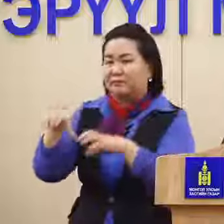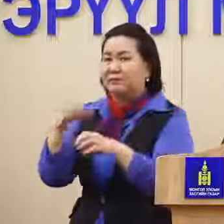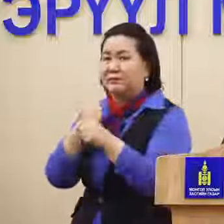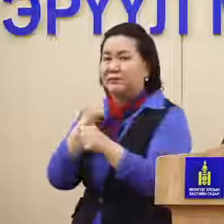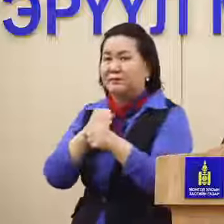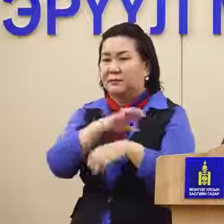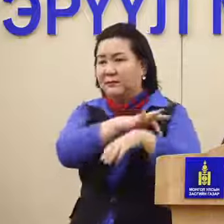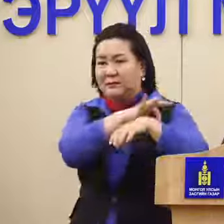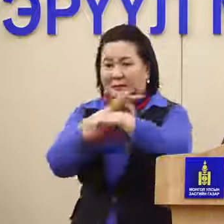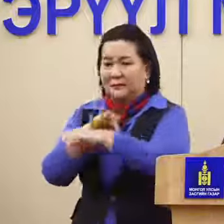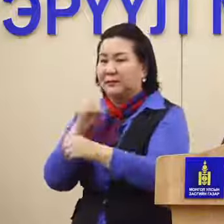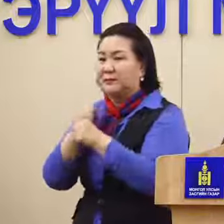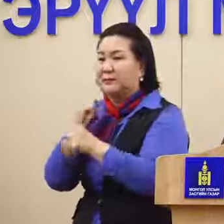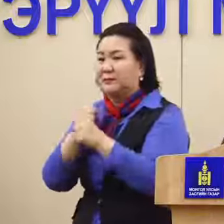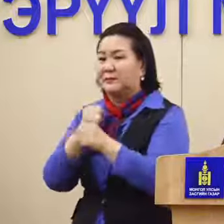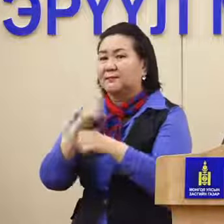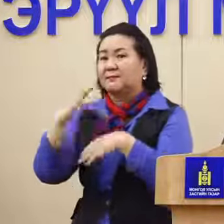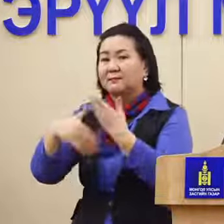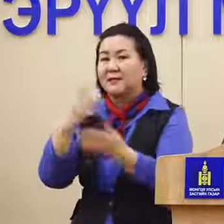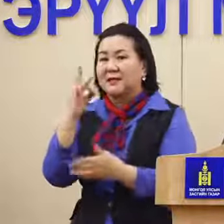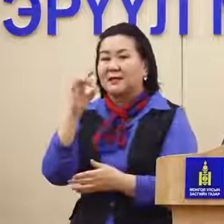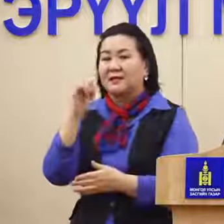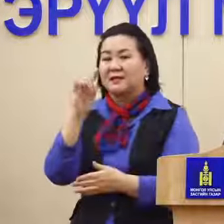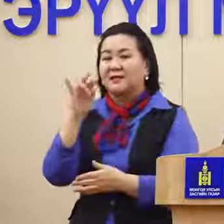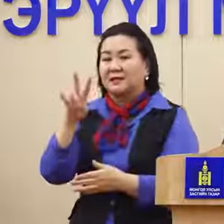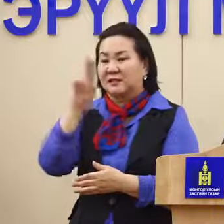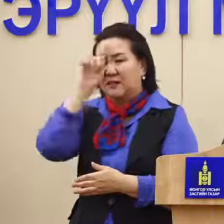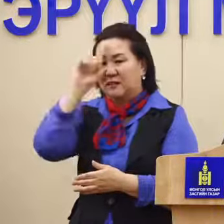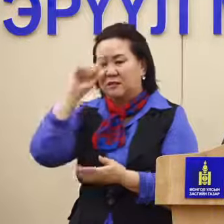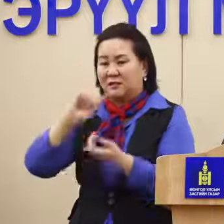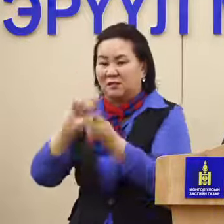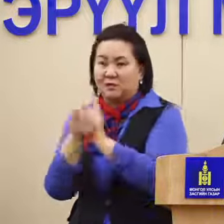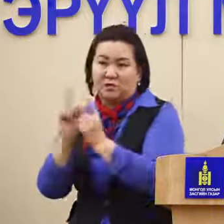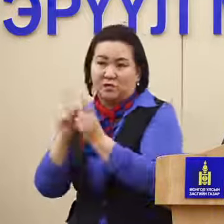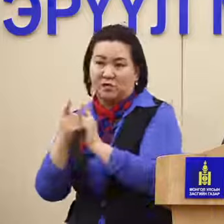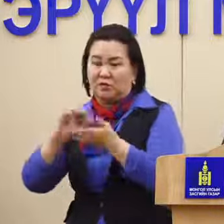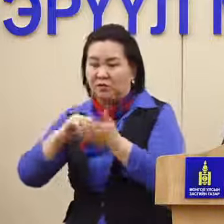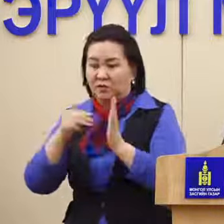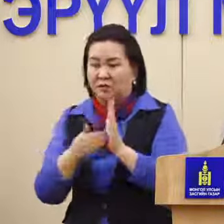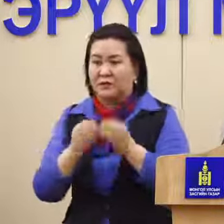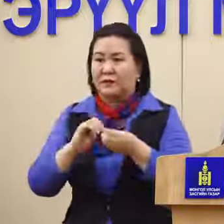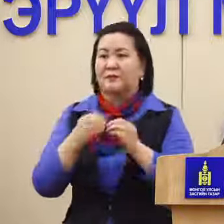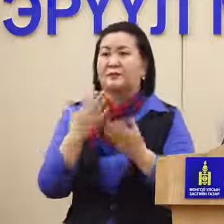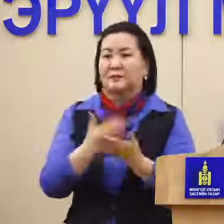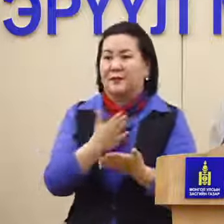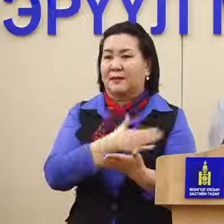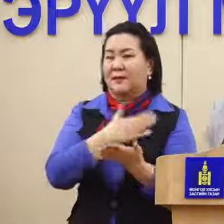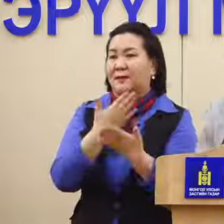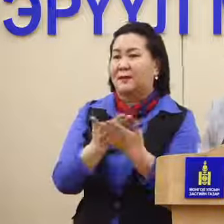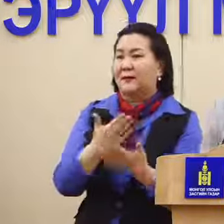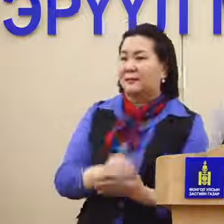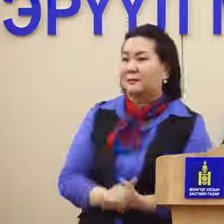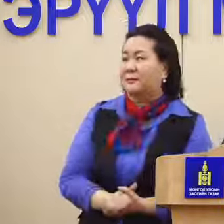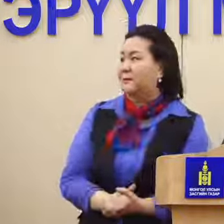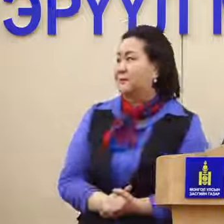авч резидент эмч нартаагаас солих ийм одоо төлөвлөгөөнүүдийг бол бүгдийг нь хийсэн байгаа. Баярлалаа.